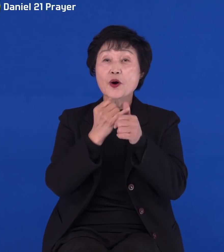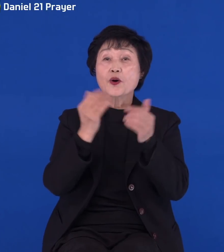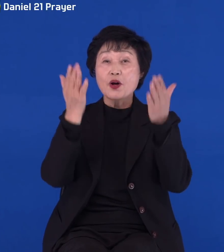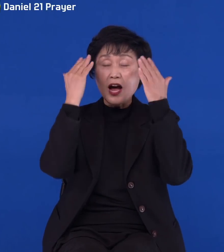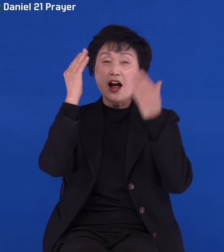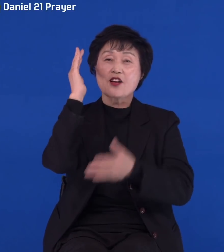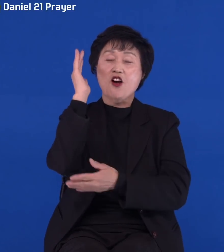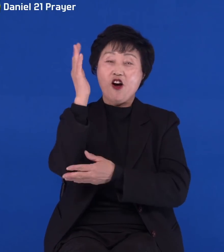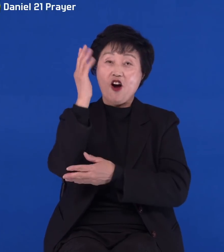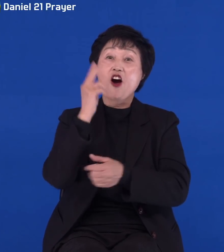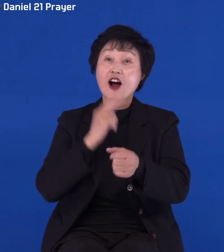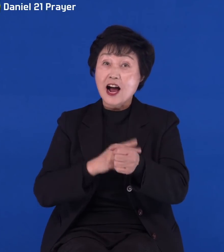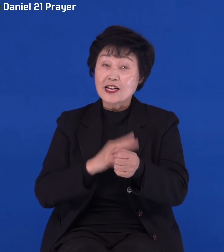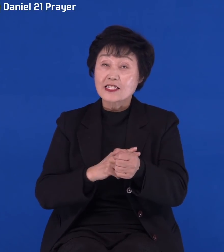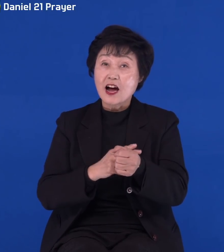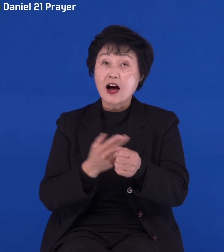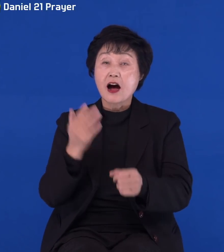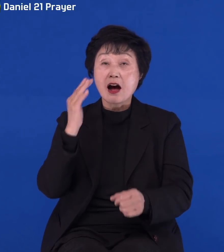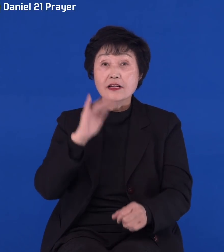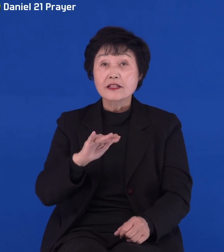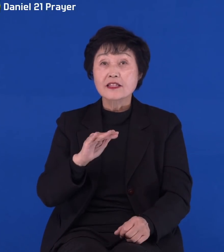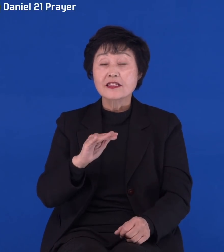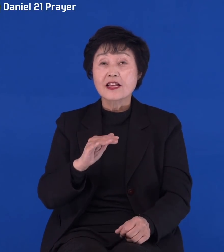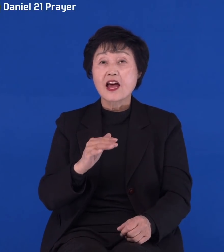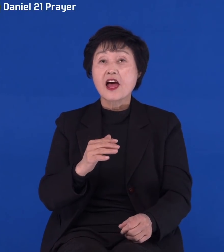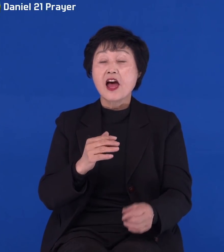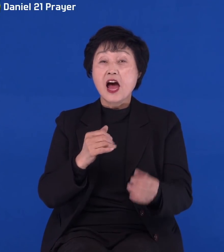아내가 인격적이고 훌륭하다 해서 결혼 생활은 또 잘한